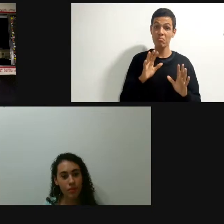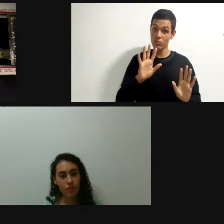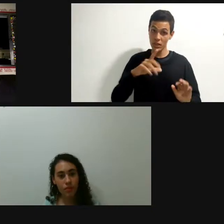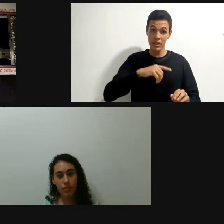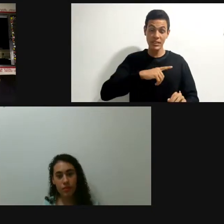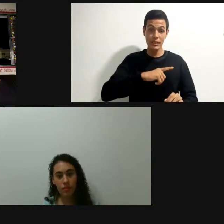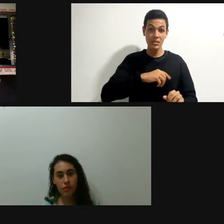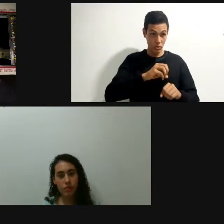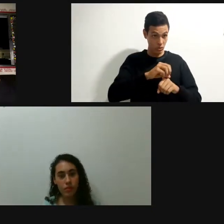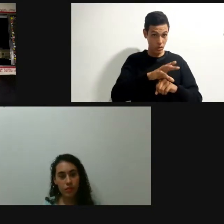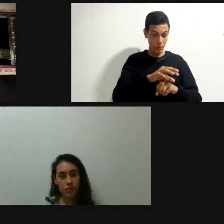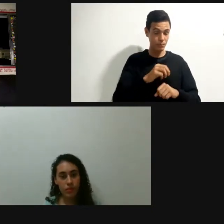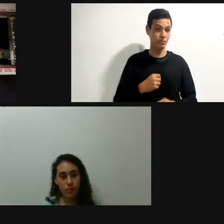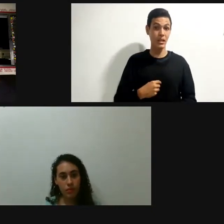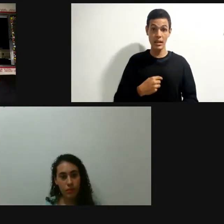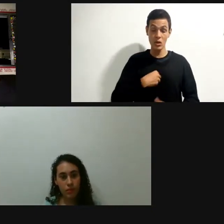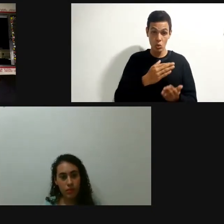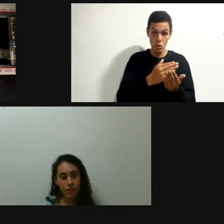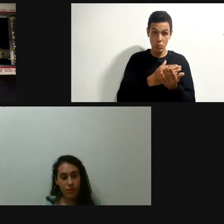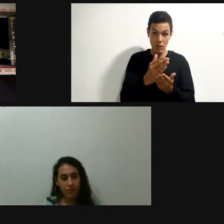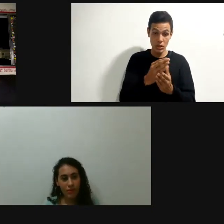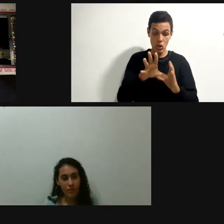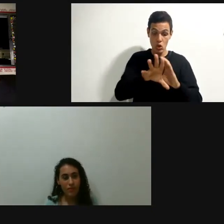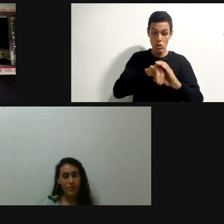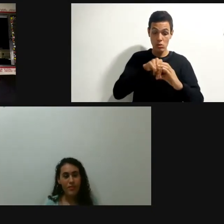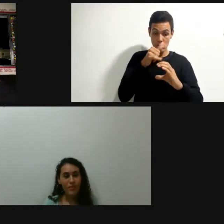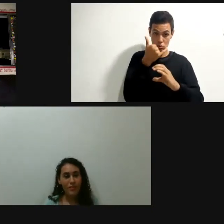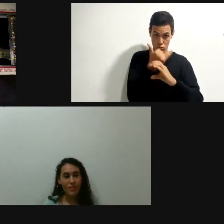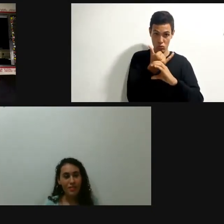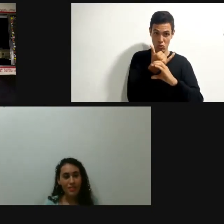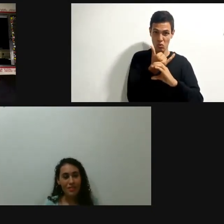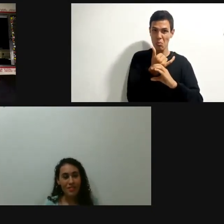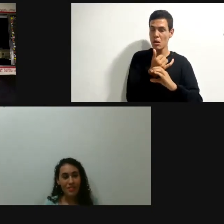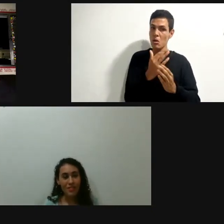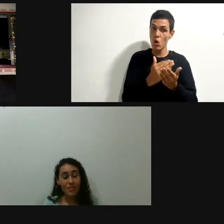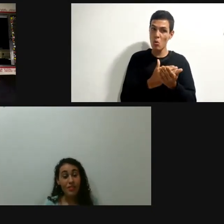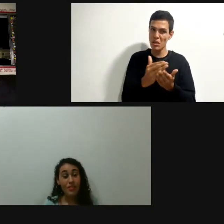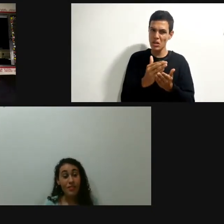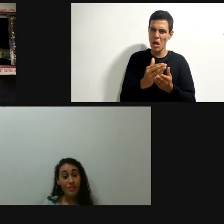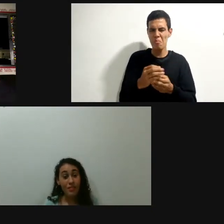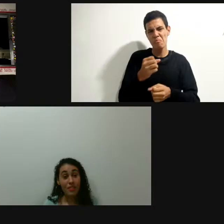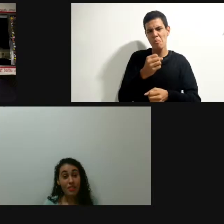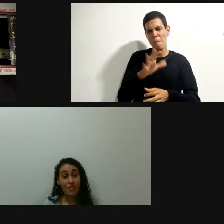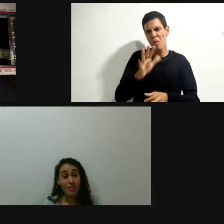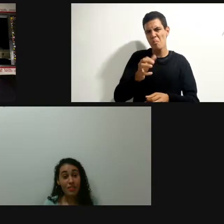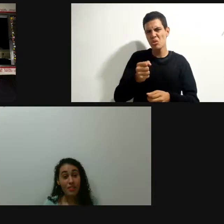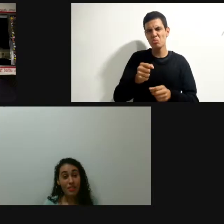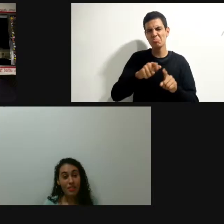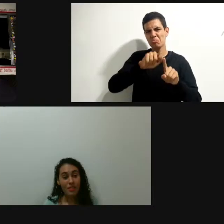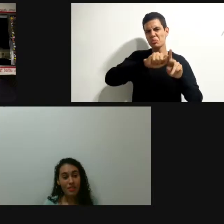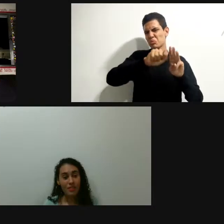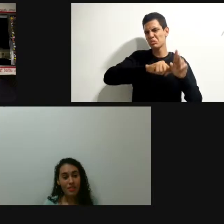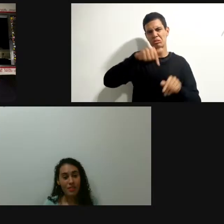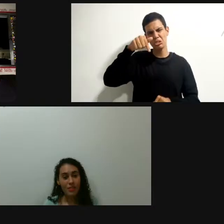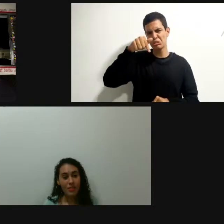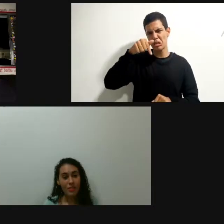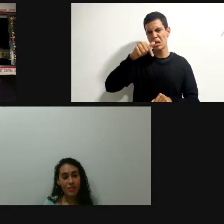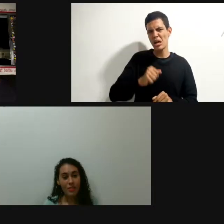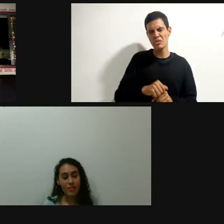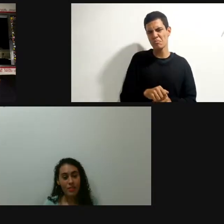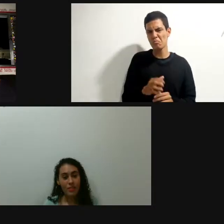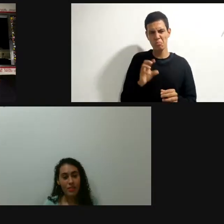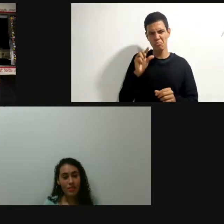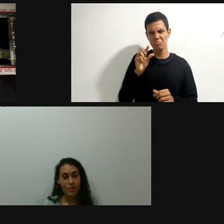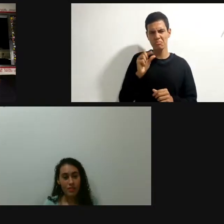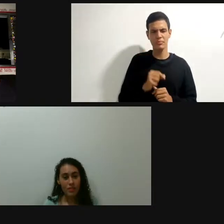Eu comecei meu canal há pouco tempo também. Acho que vai para 7, 6 meses. E o público